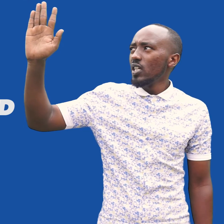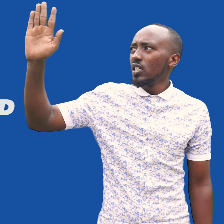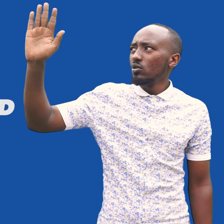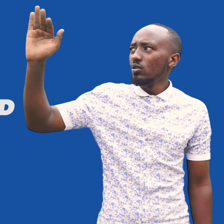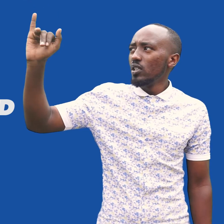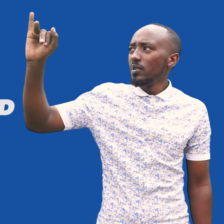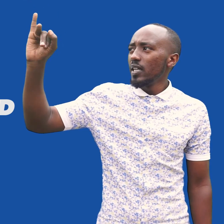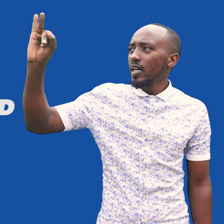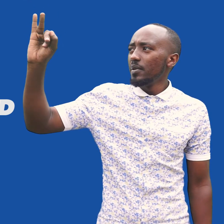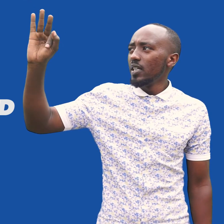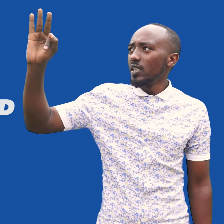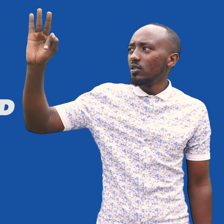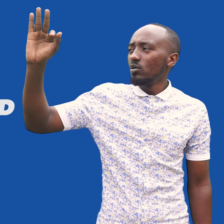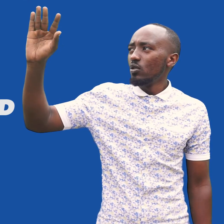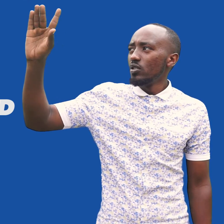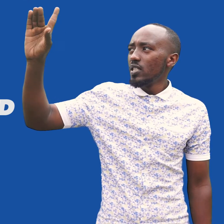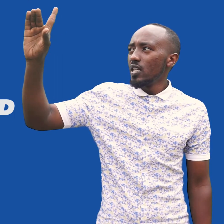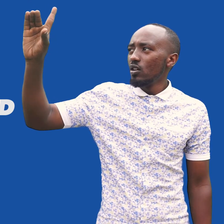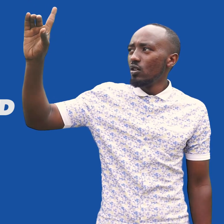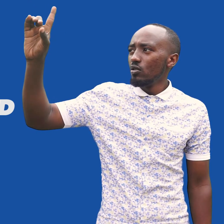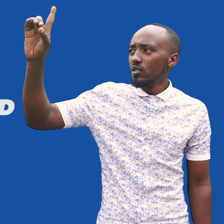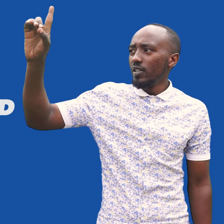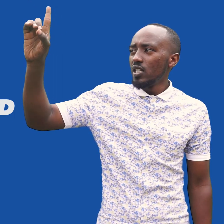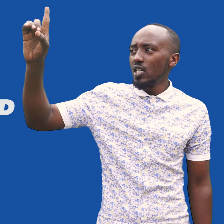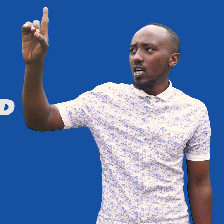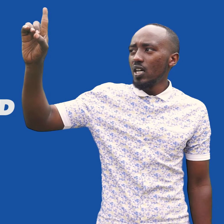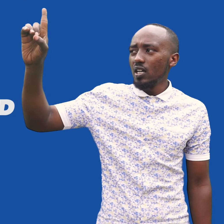eshatu. Inge kabiri gatatu. Uziza, nenoneho, uzifatishe ahanga.